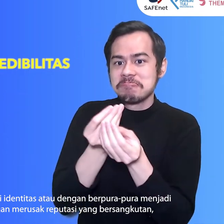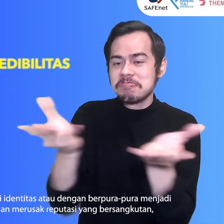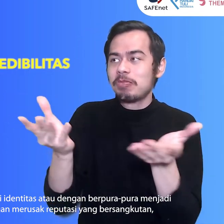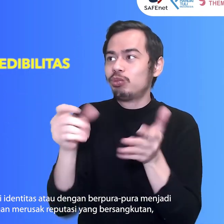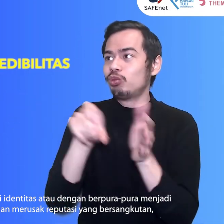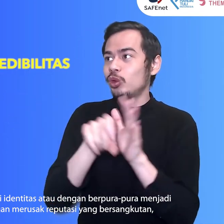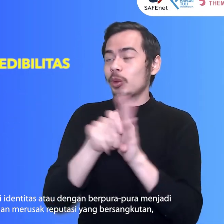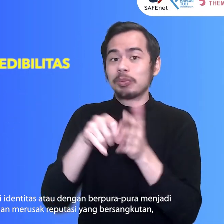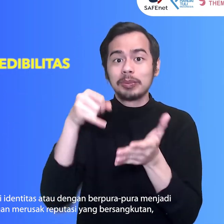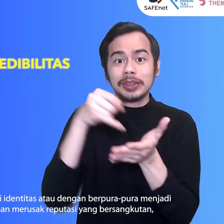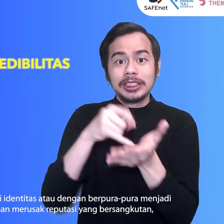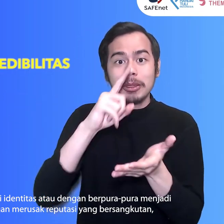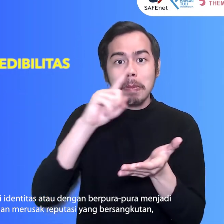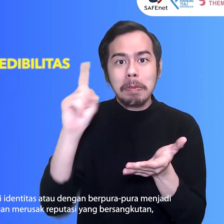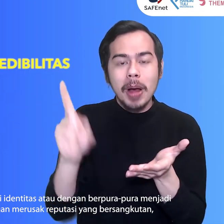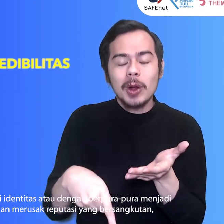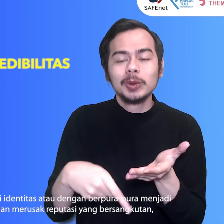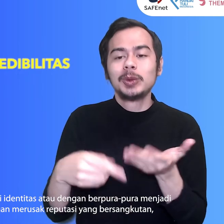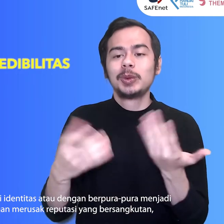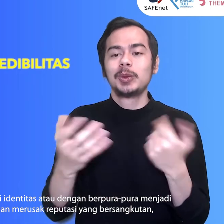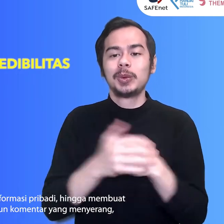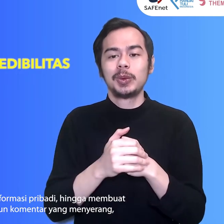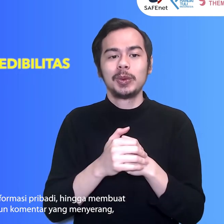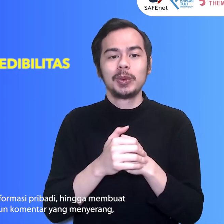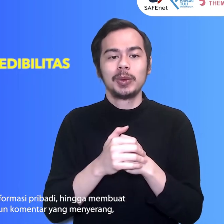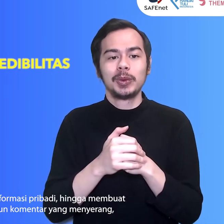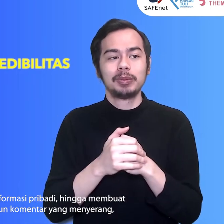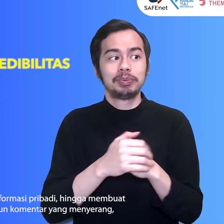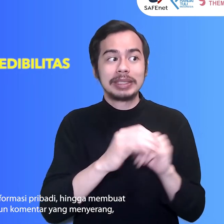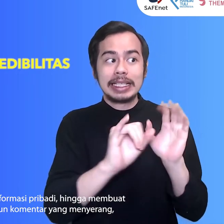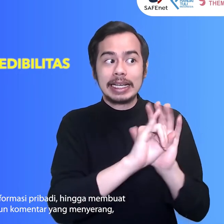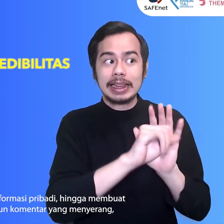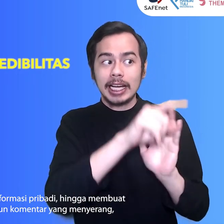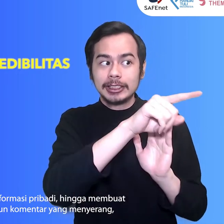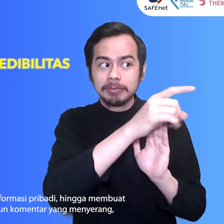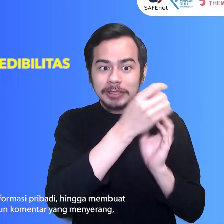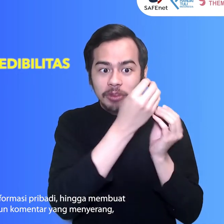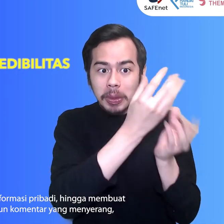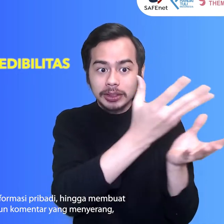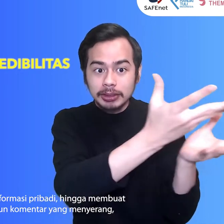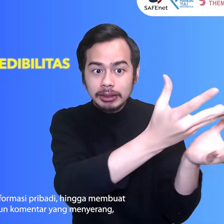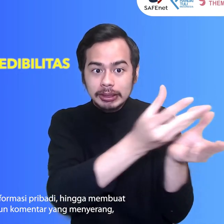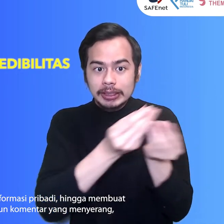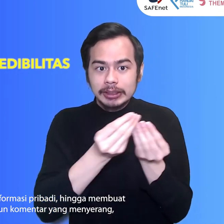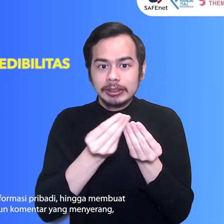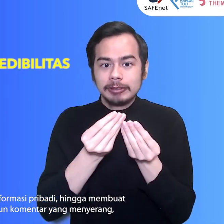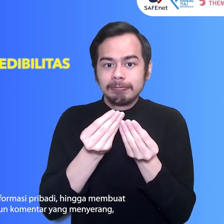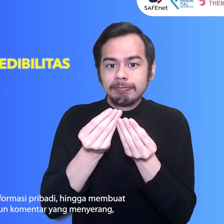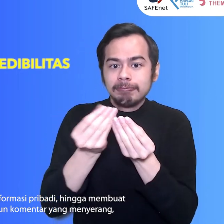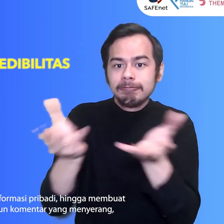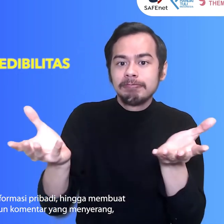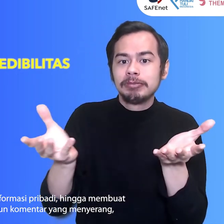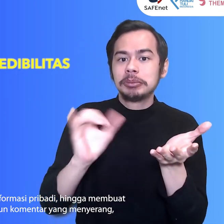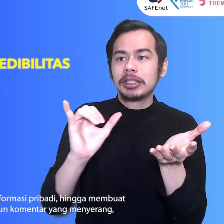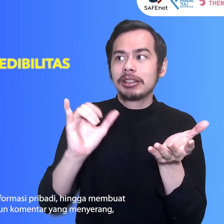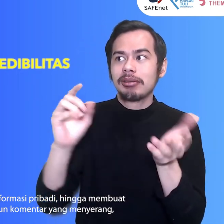tersebut dengan tujuan merusak reputasi yang bersangkutan menyebarkan Informasi pribadi hingga membuat postingan